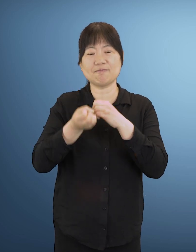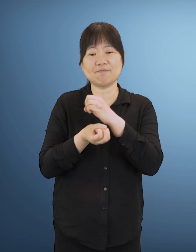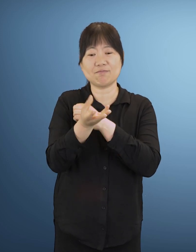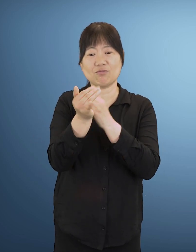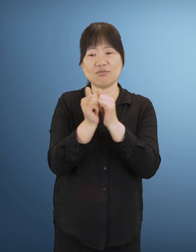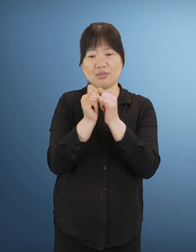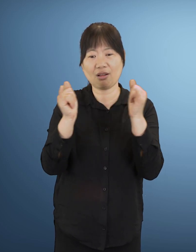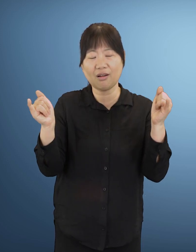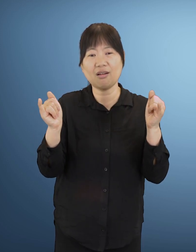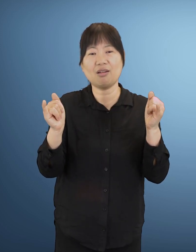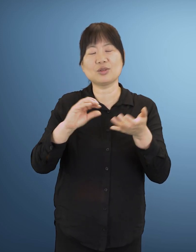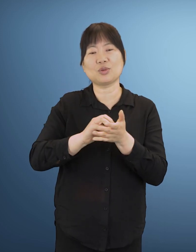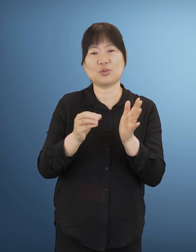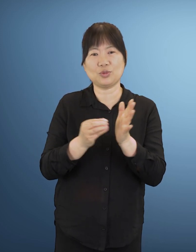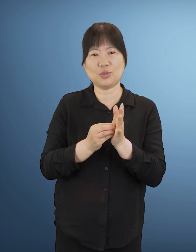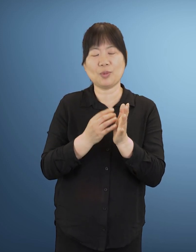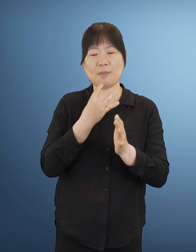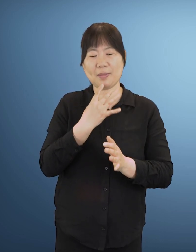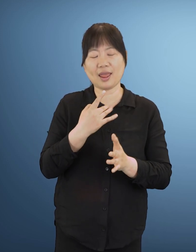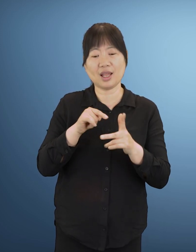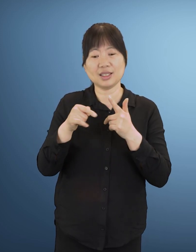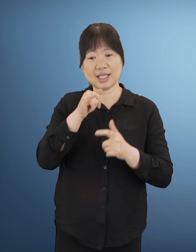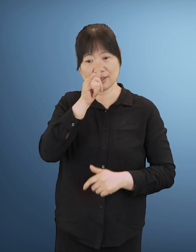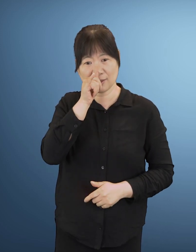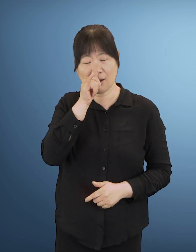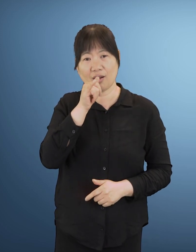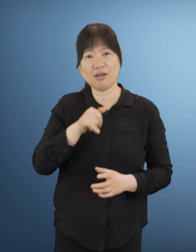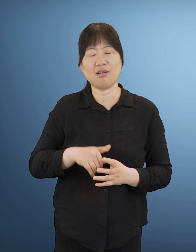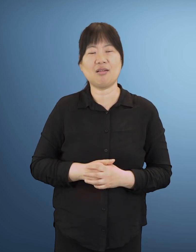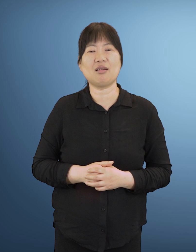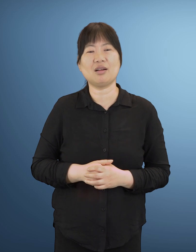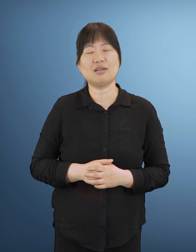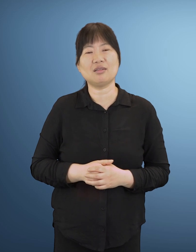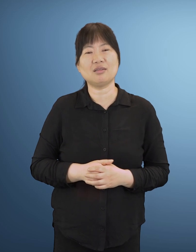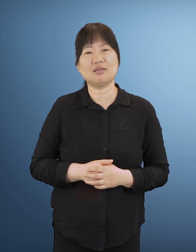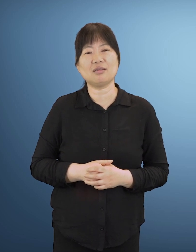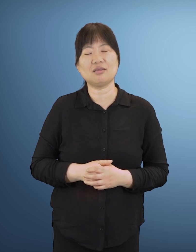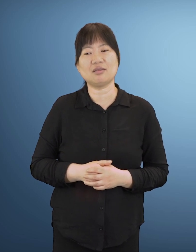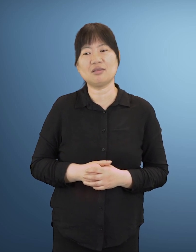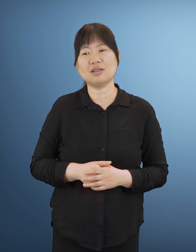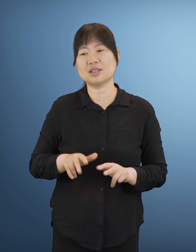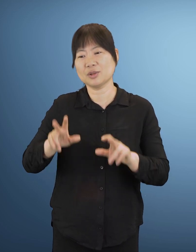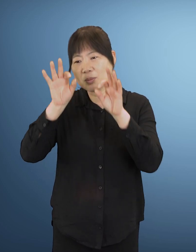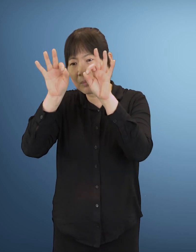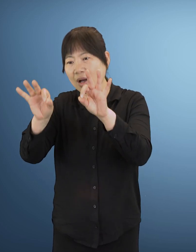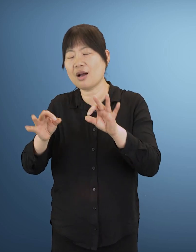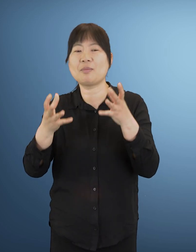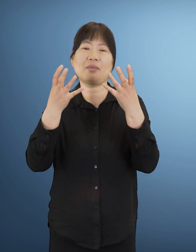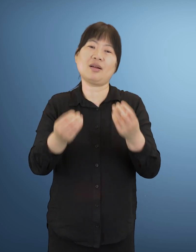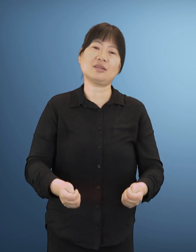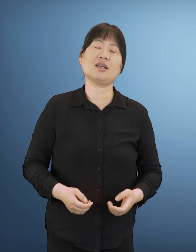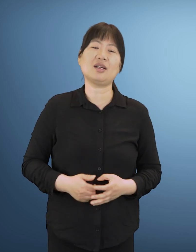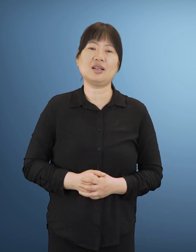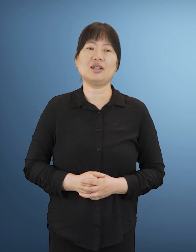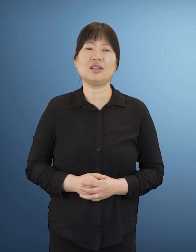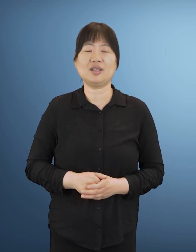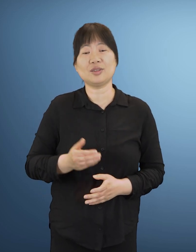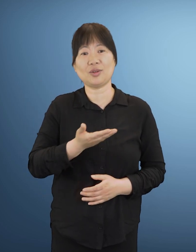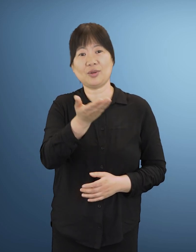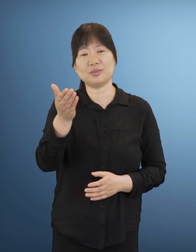분 정도로 이해를 갖는 사람들이 의외로 많아요.